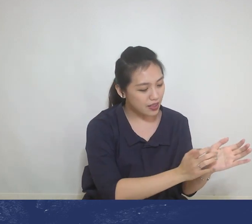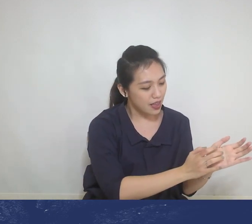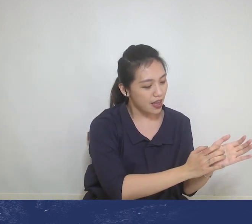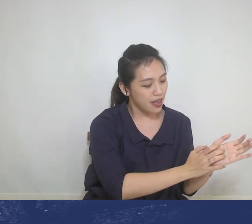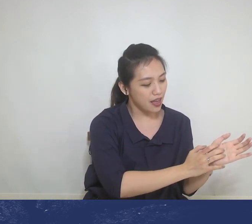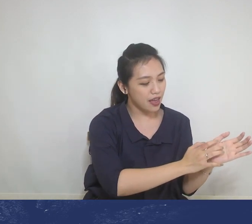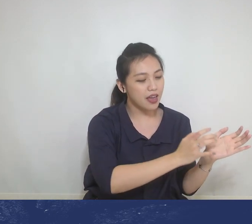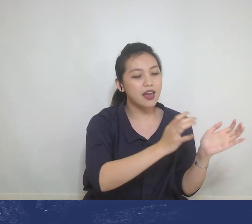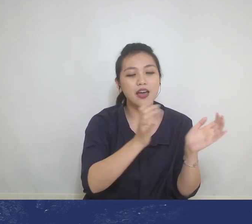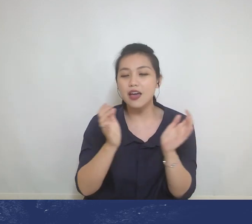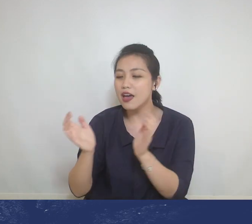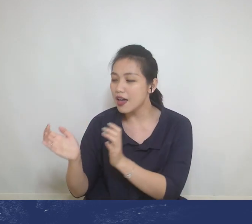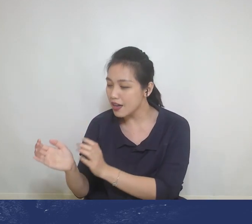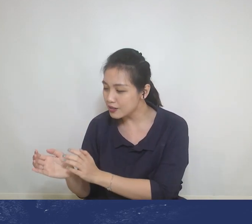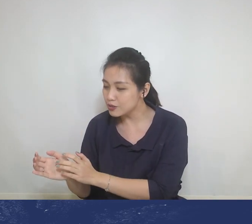Yesus,